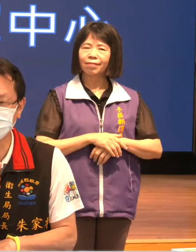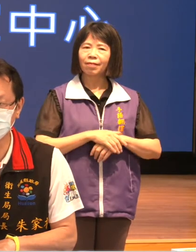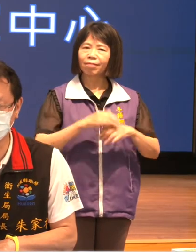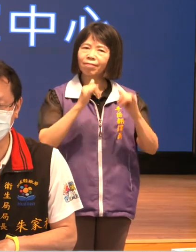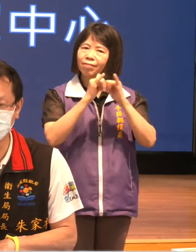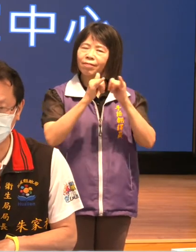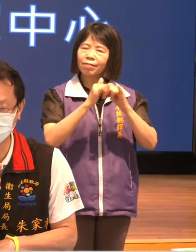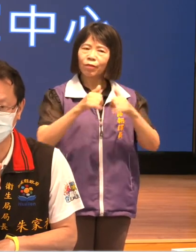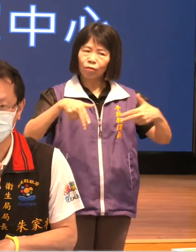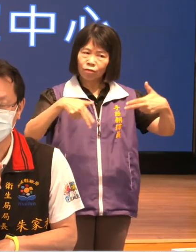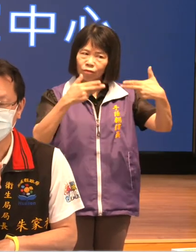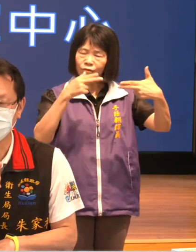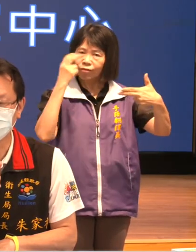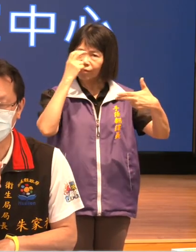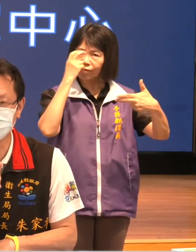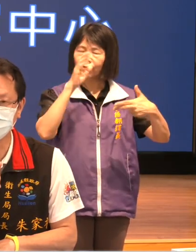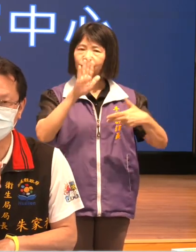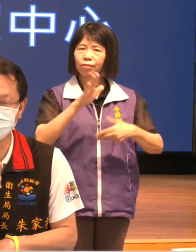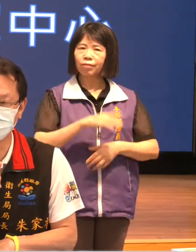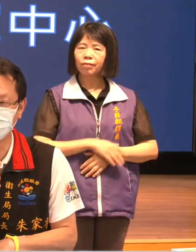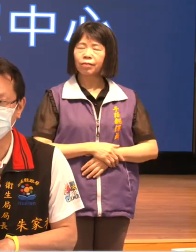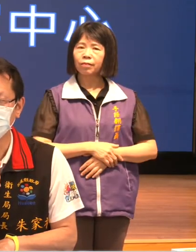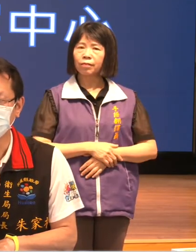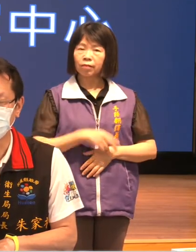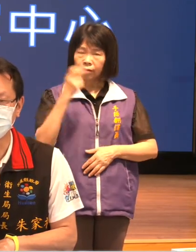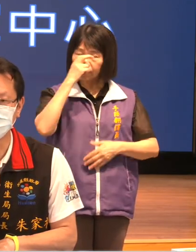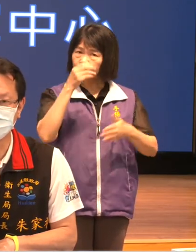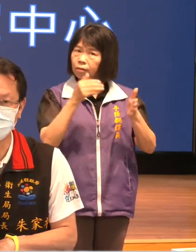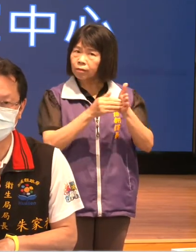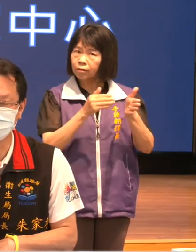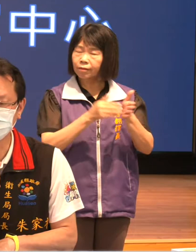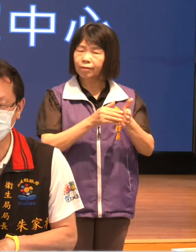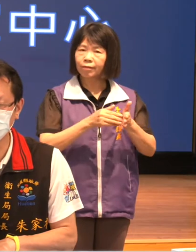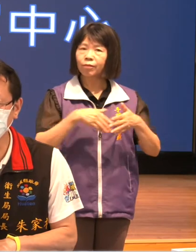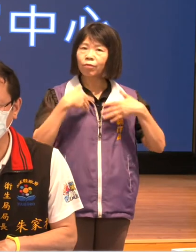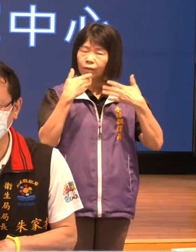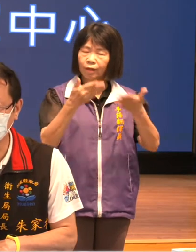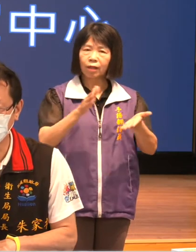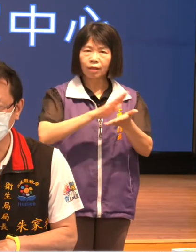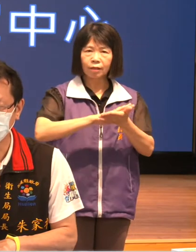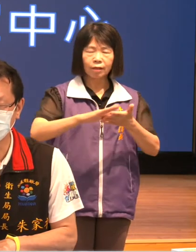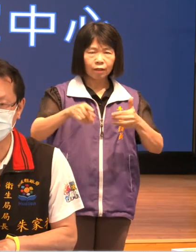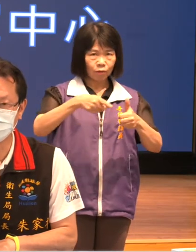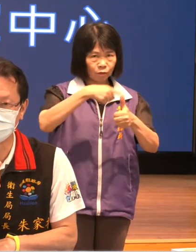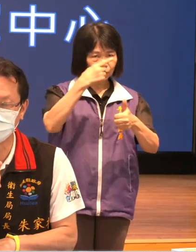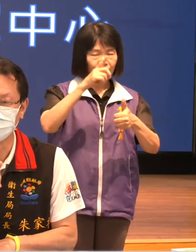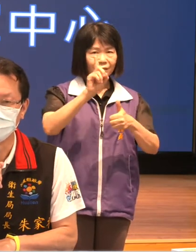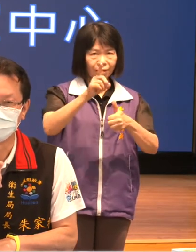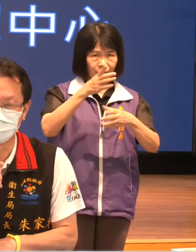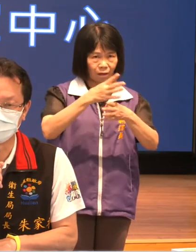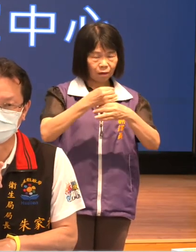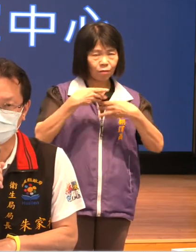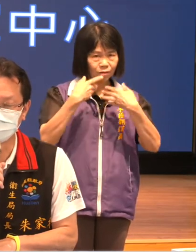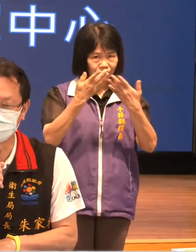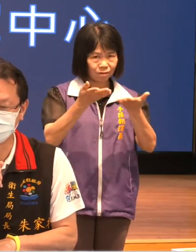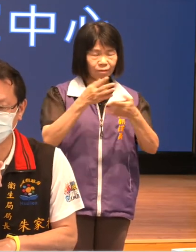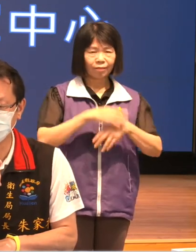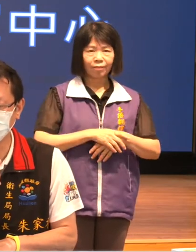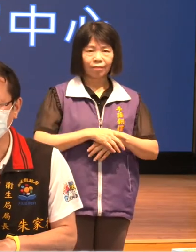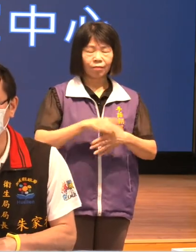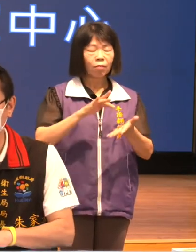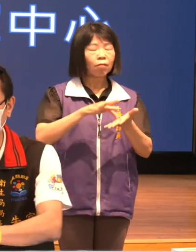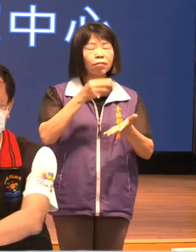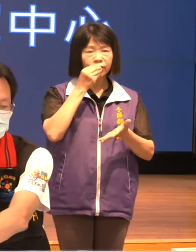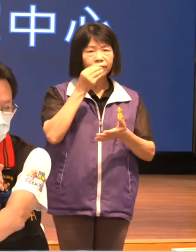乡亲做视讯看诊。那看诊完之后呢，他就会提供清冠一号清冠一号让你来使